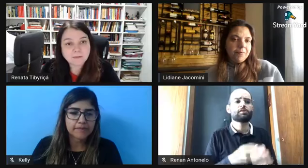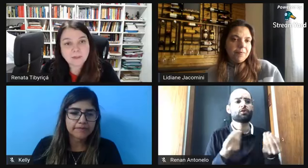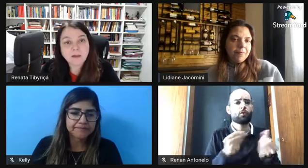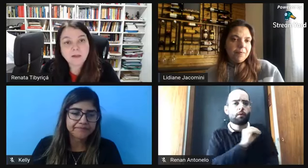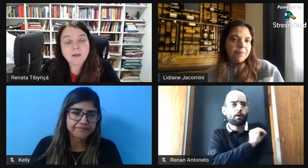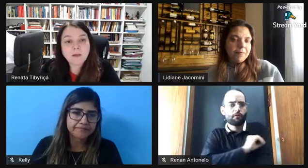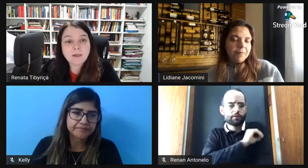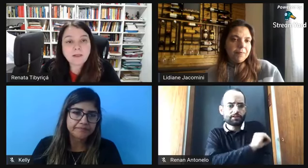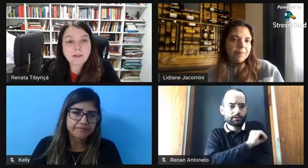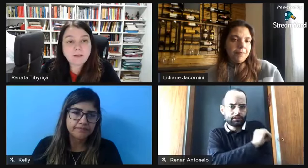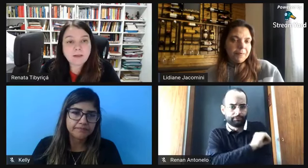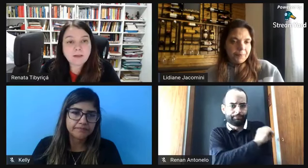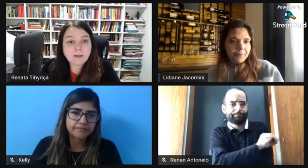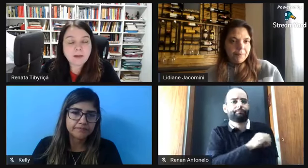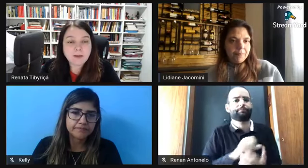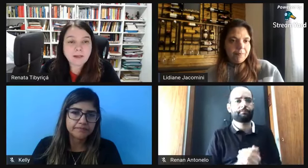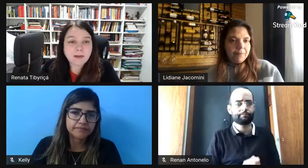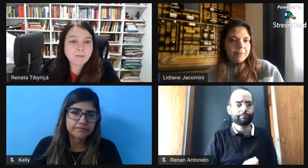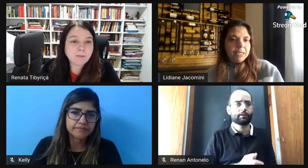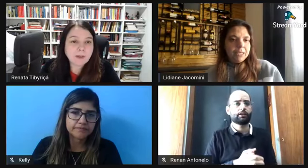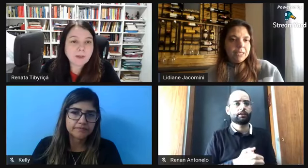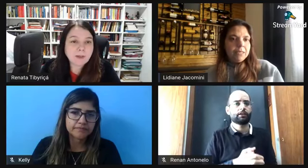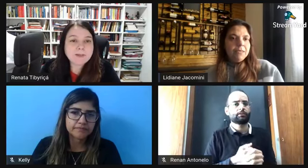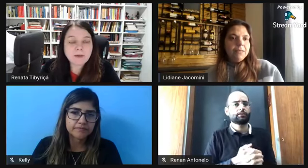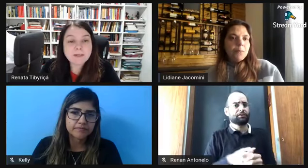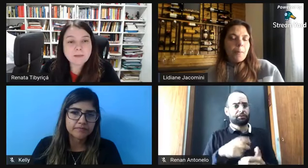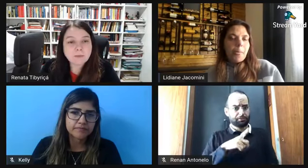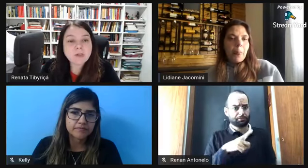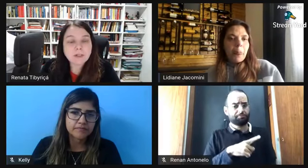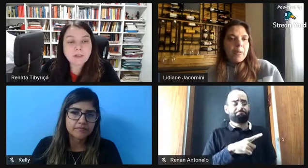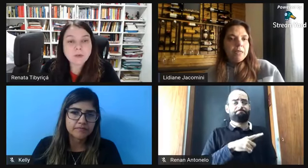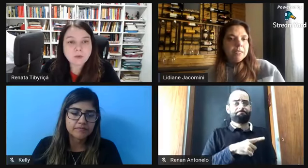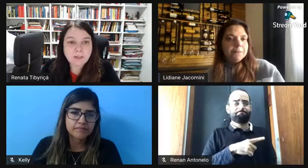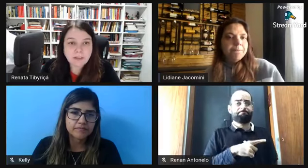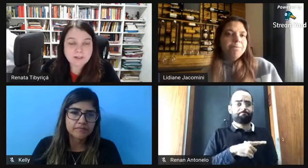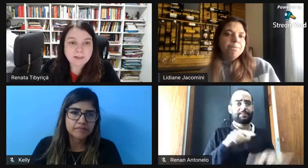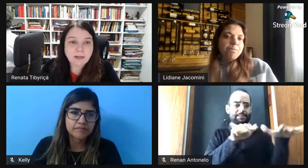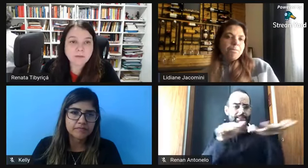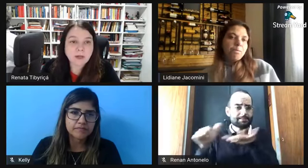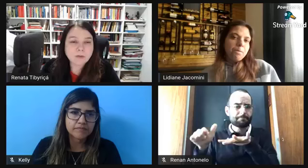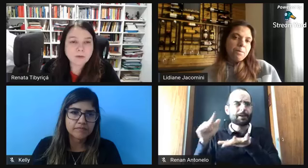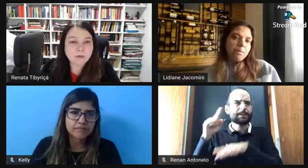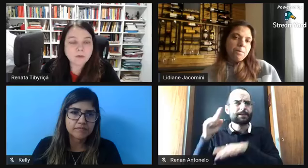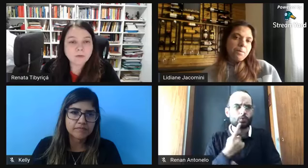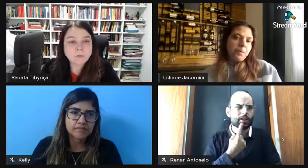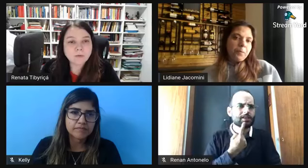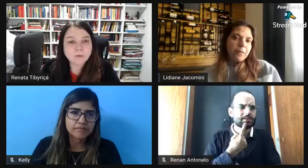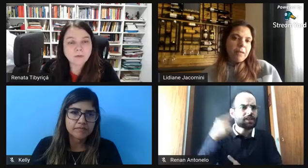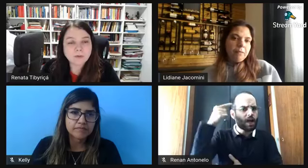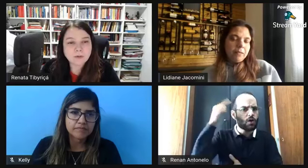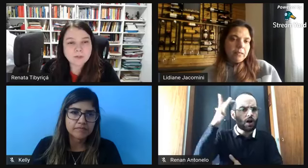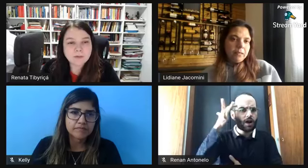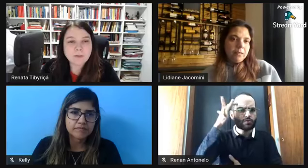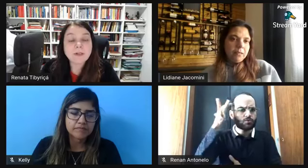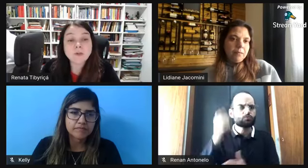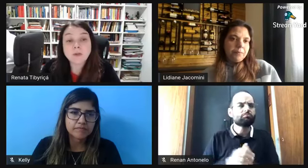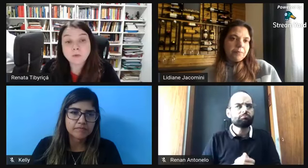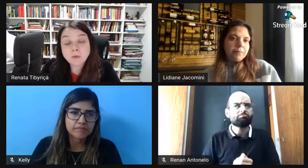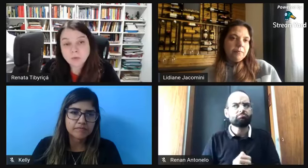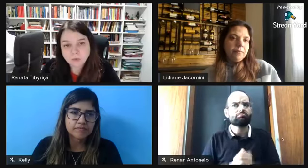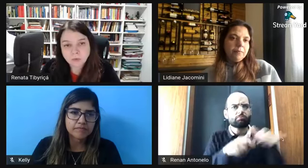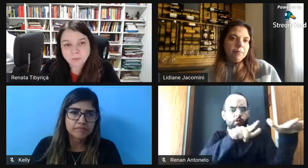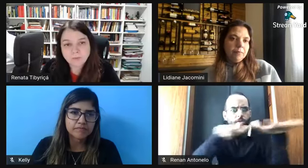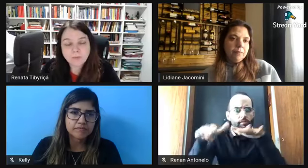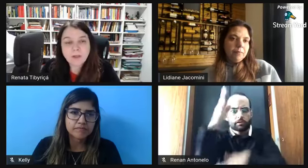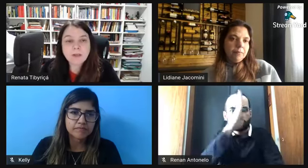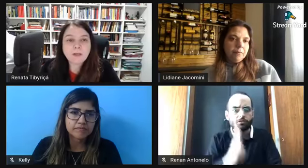oficina, né? E era a Semana da Surdez, né? No caso a Semana Nacional